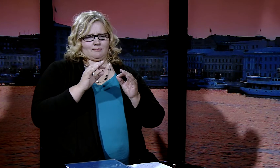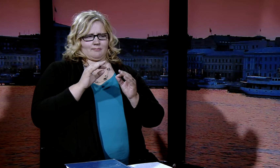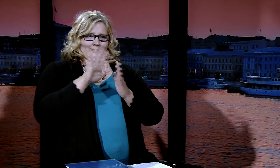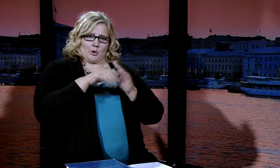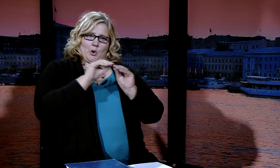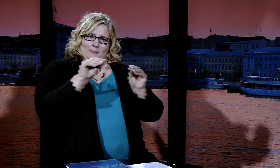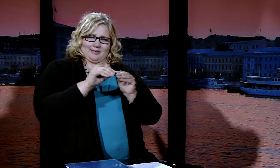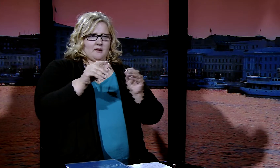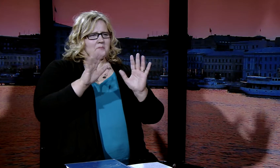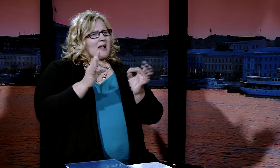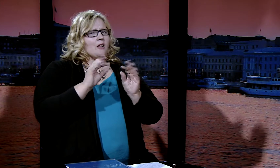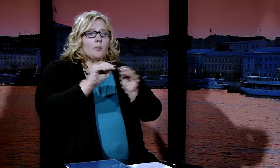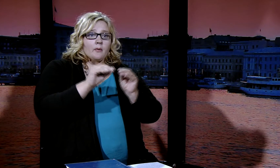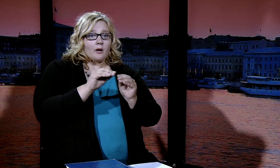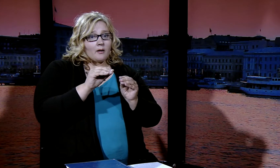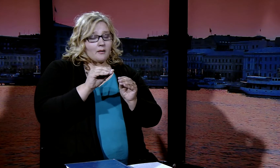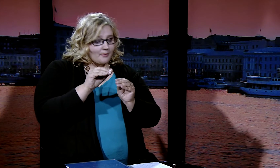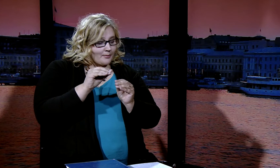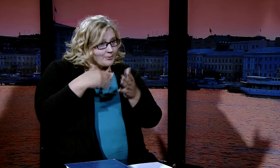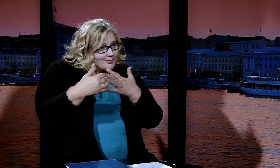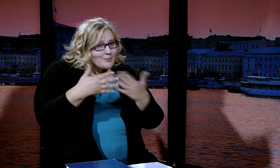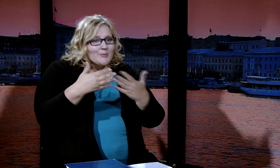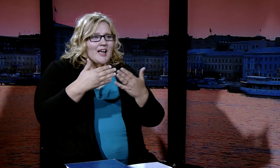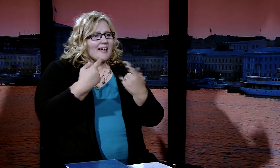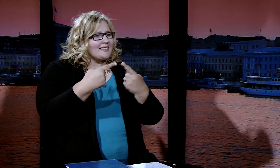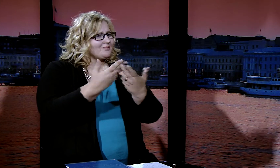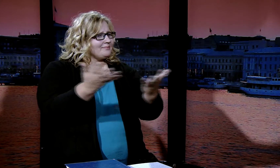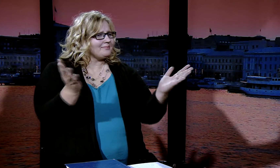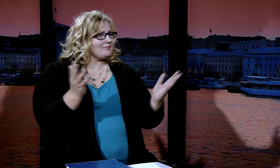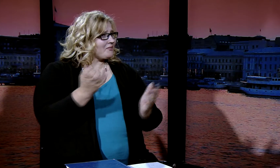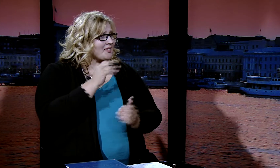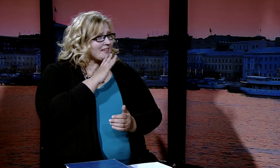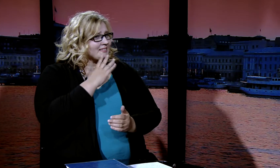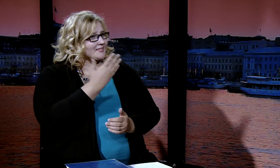Voitko kertoa, millaista opetustyötä oikein teet?